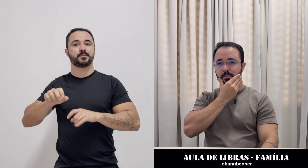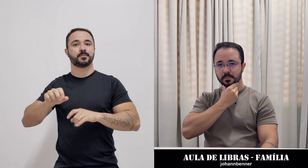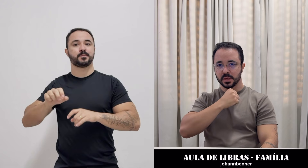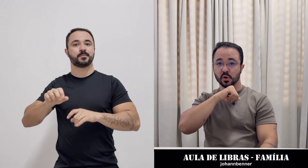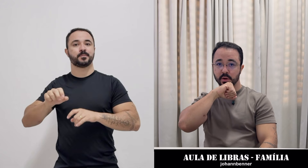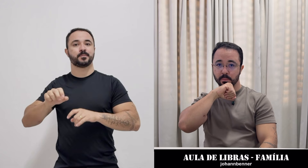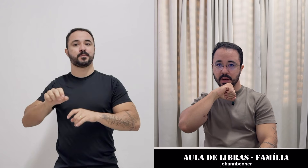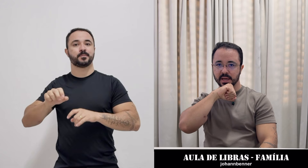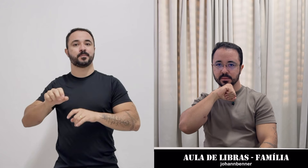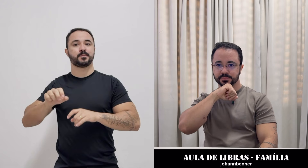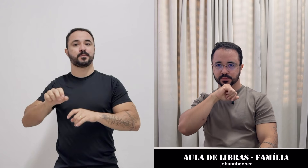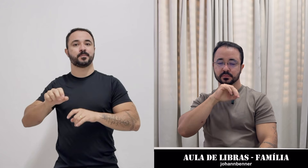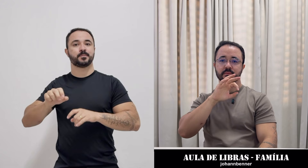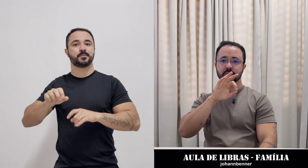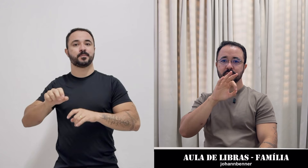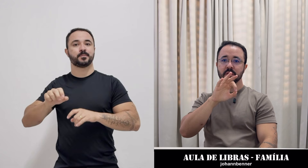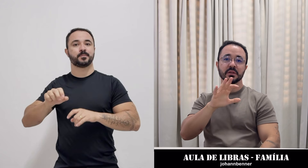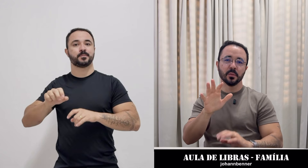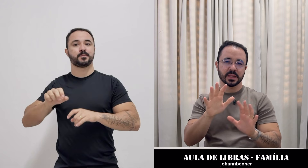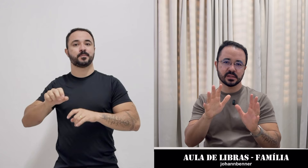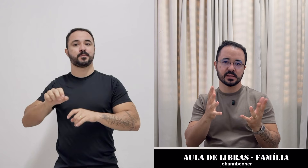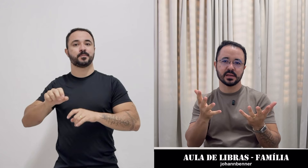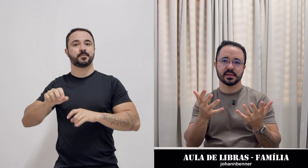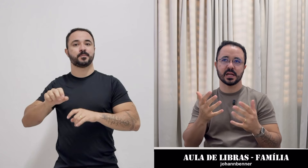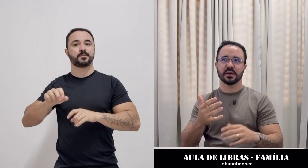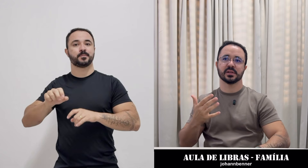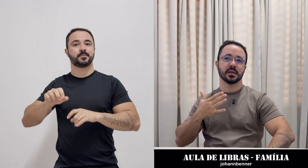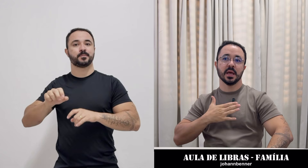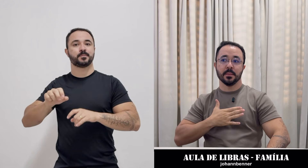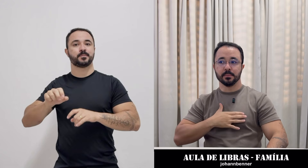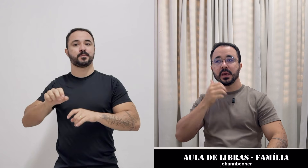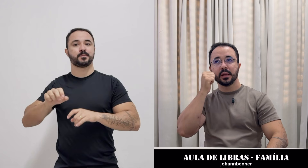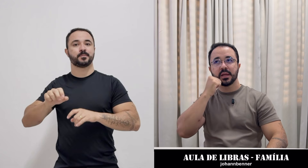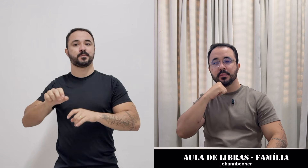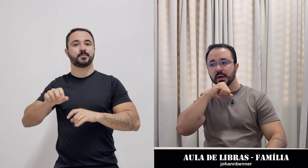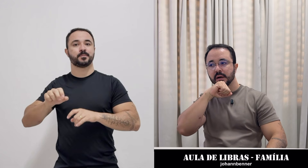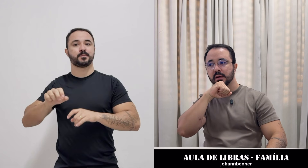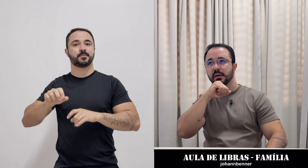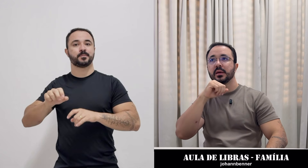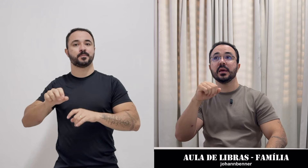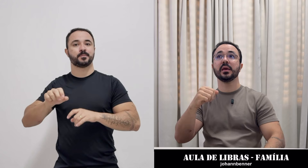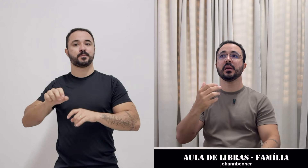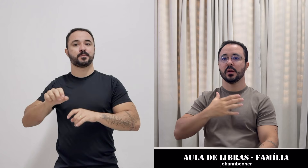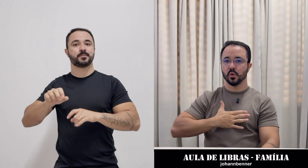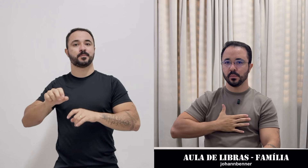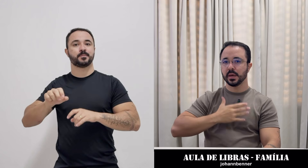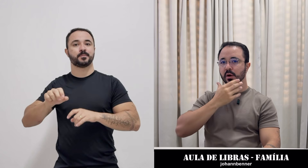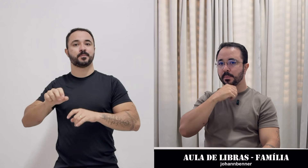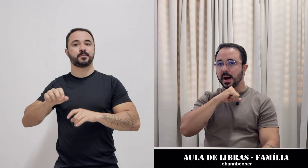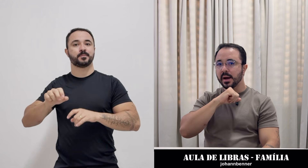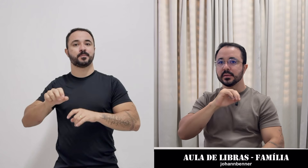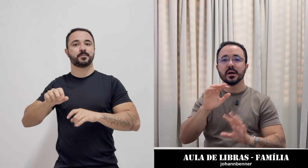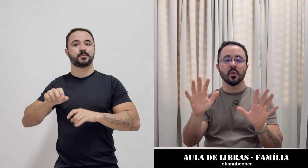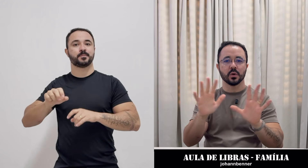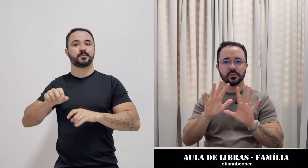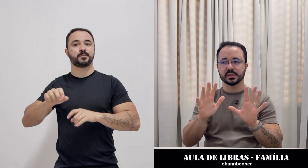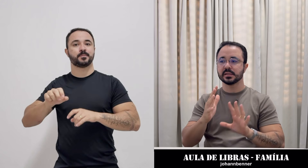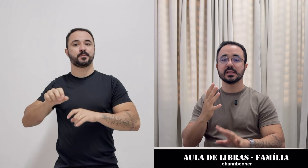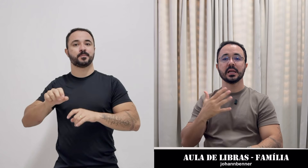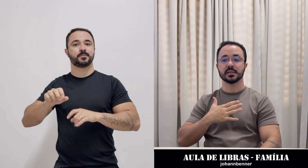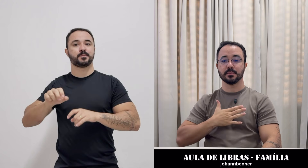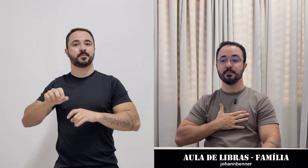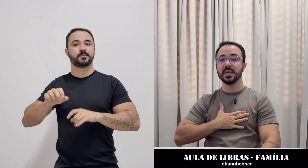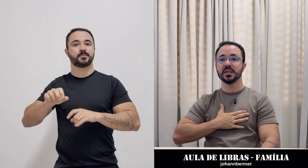mãe e o meu pai. Não precisa necessariamente fazer minha mãe e o meu pai. Não, quando